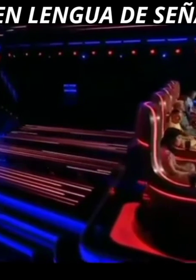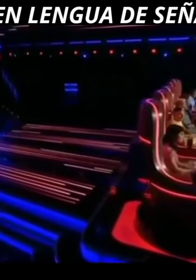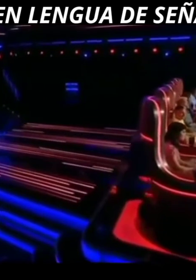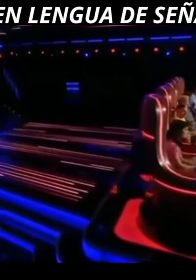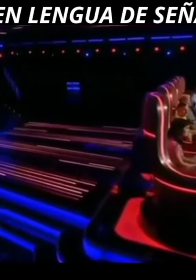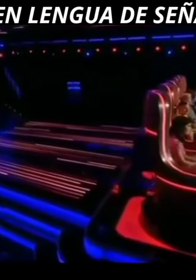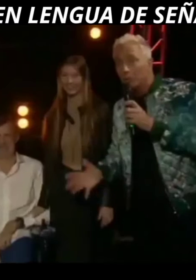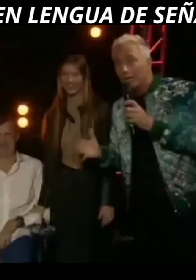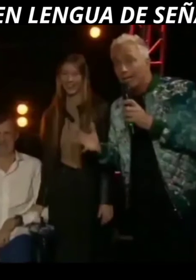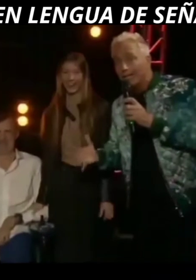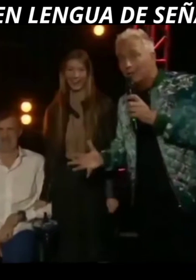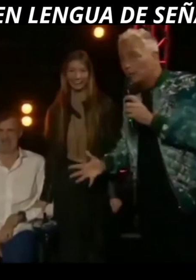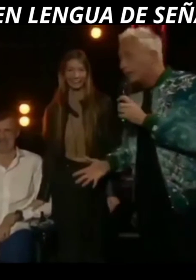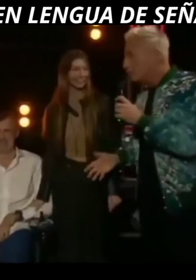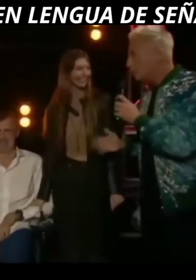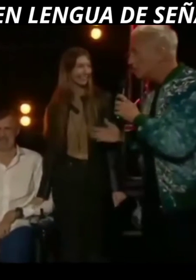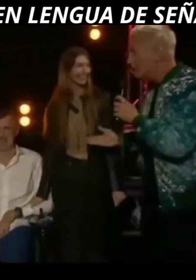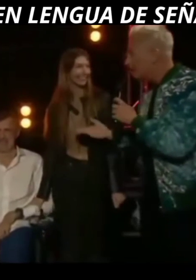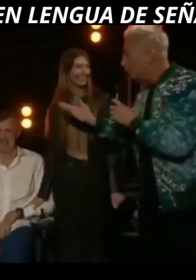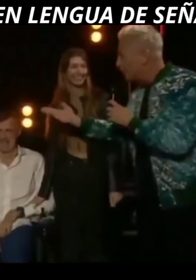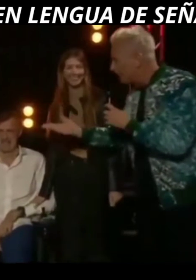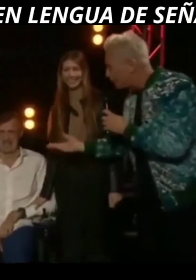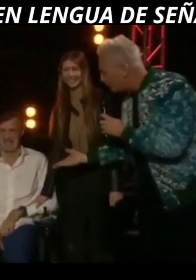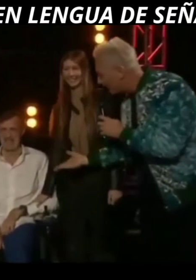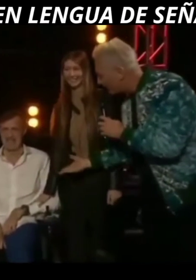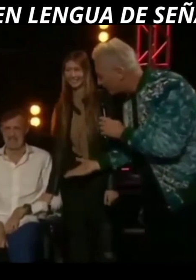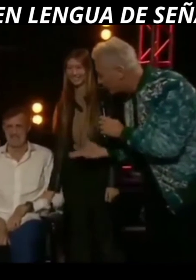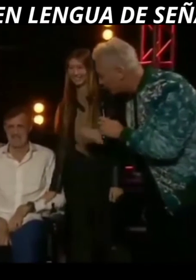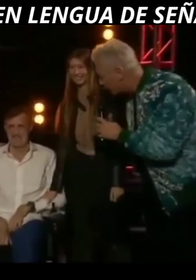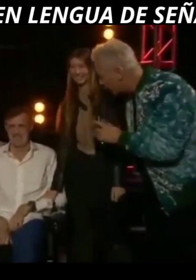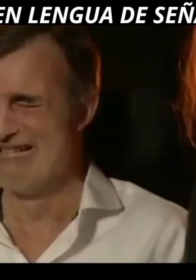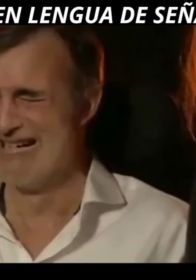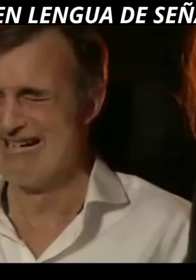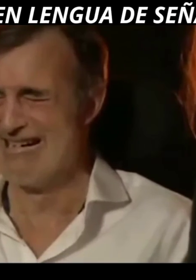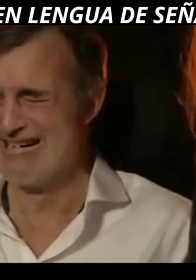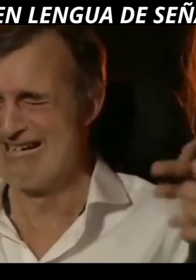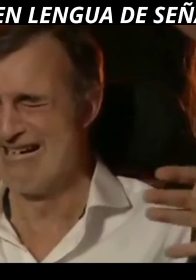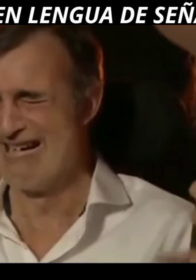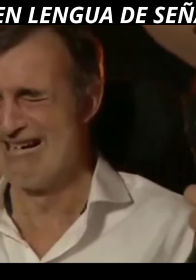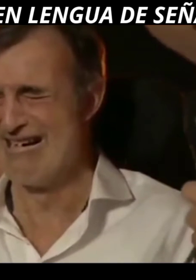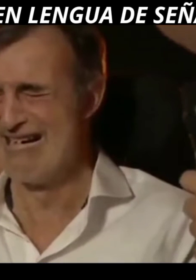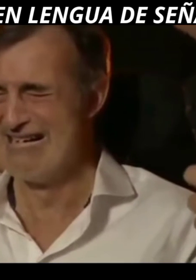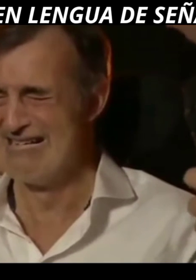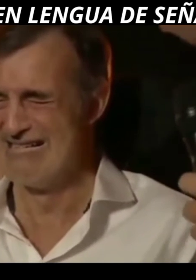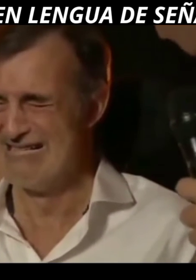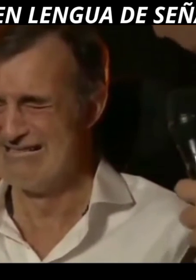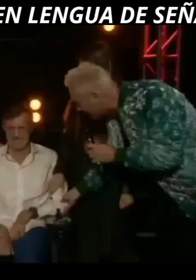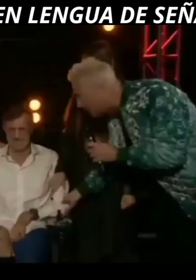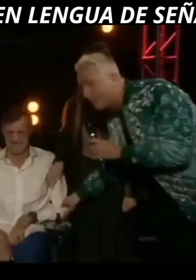Llegó el momento, Margarita Bullrich, su hermana, su mamá y su papá, que está muy emocionado. A disfrutar este momento, a disfrutar de tu hija.